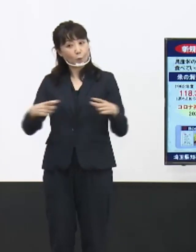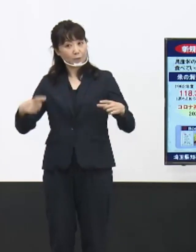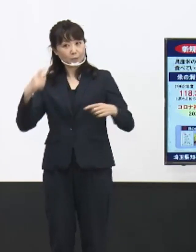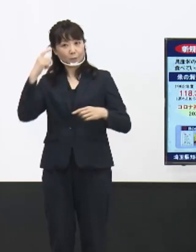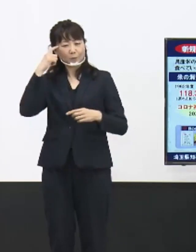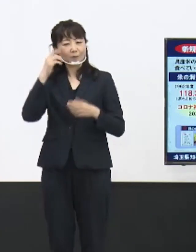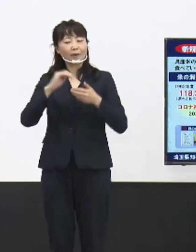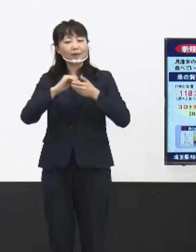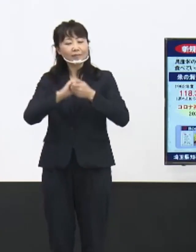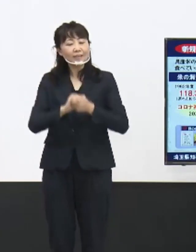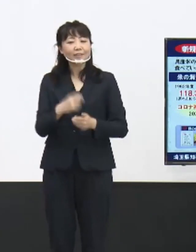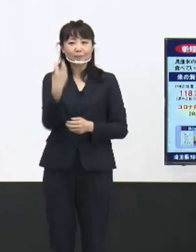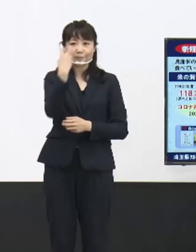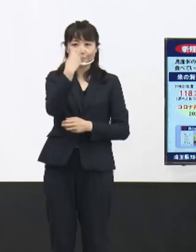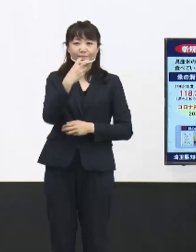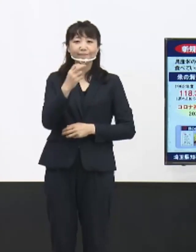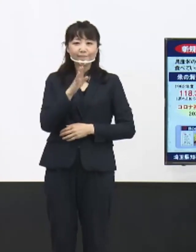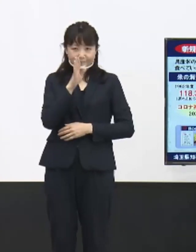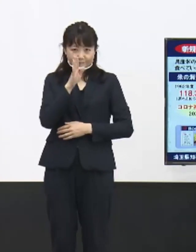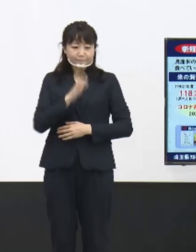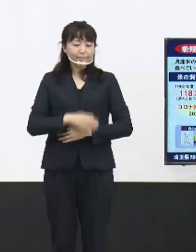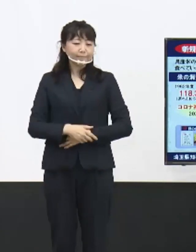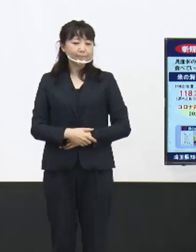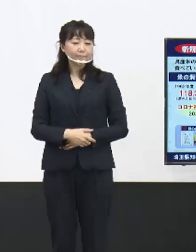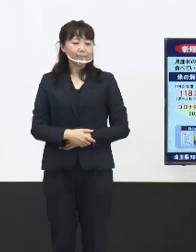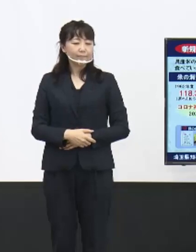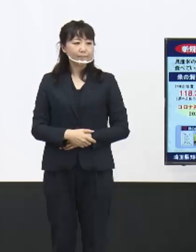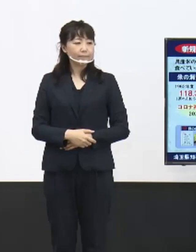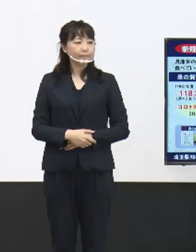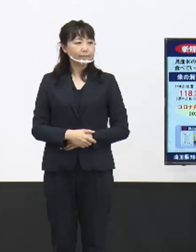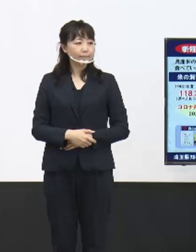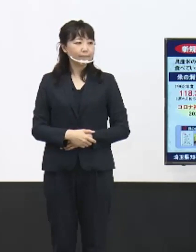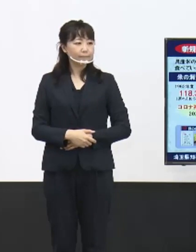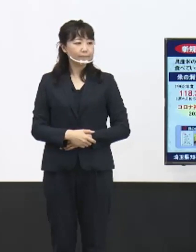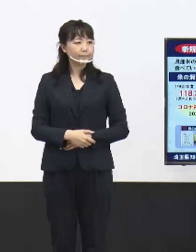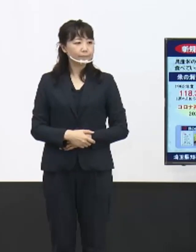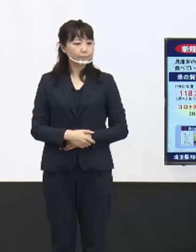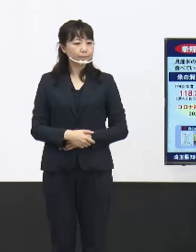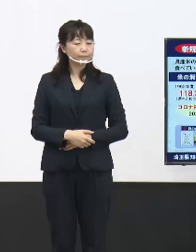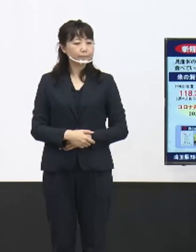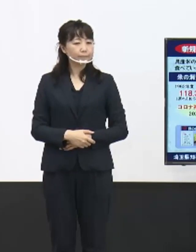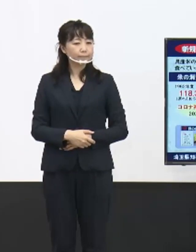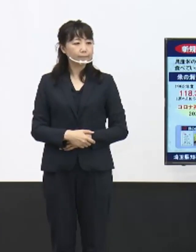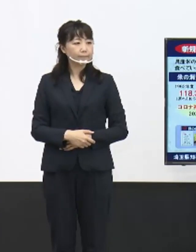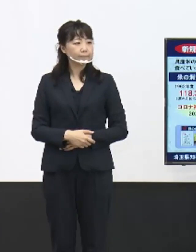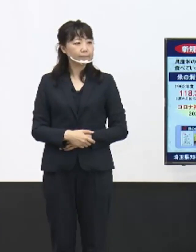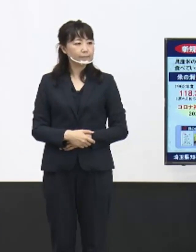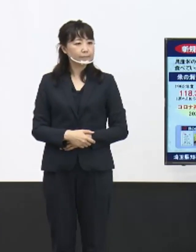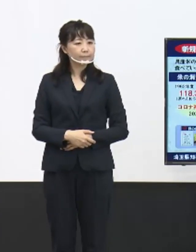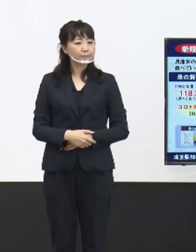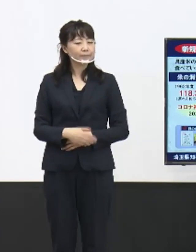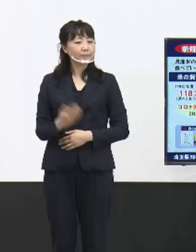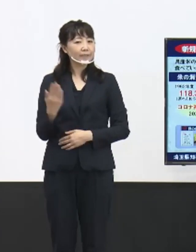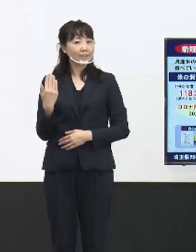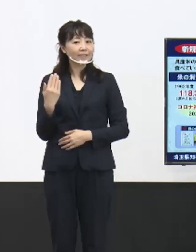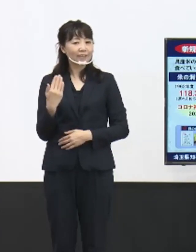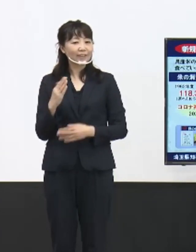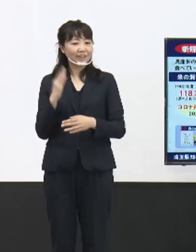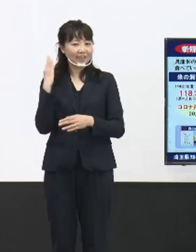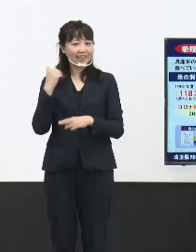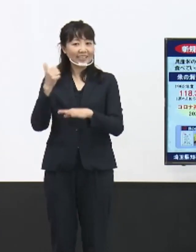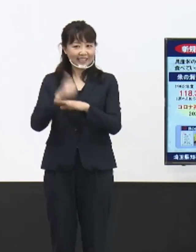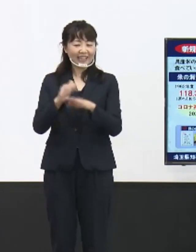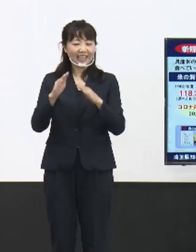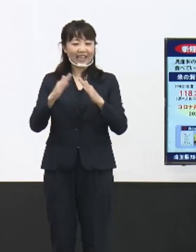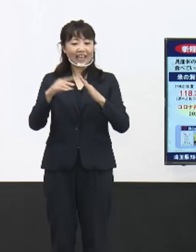、ぜひチェックをしていただきたいと思います。 分かりました。最後、先ほど知事ご自身主婦ということで